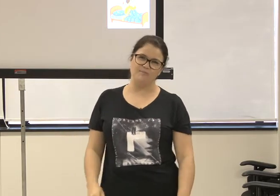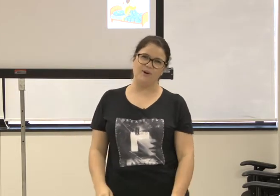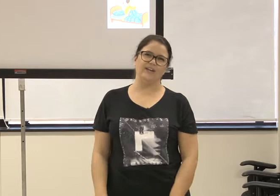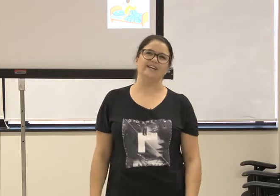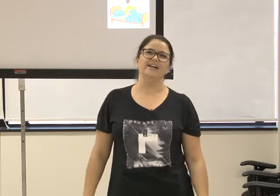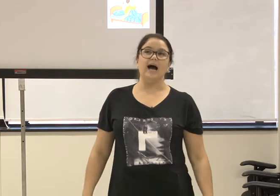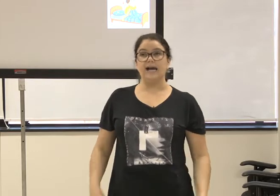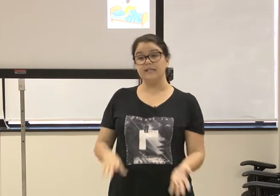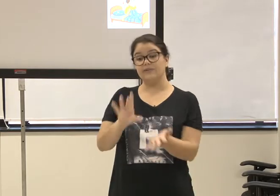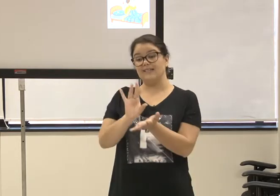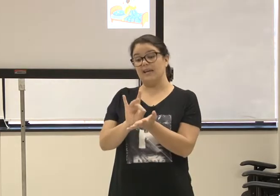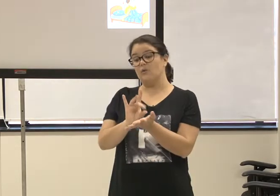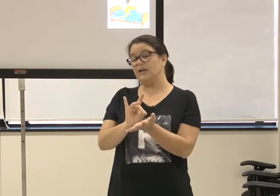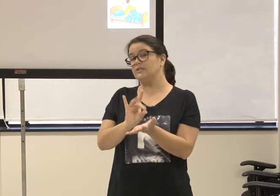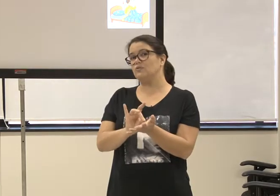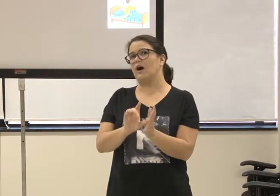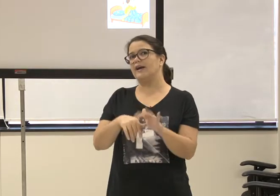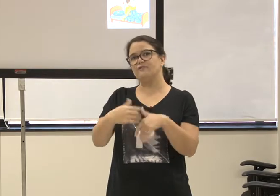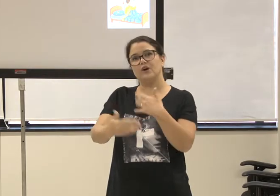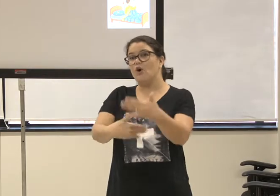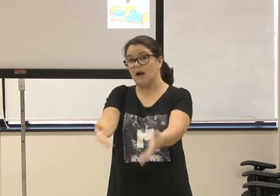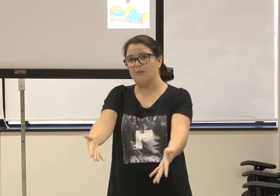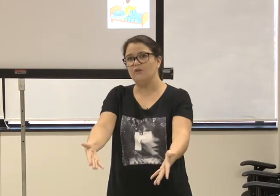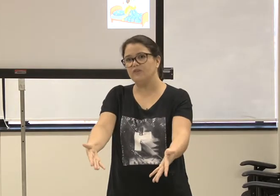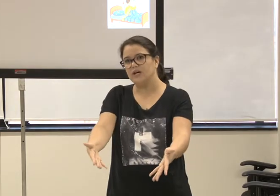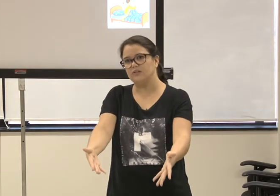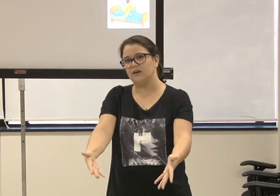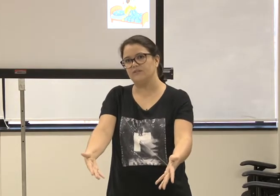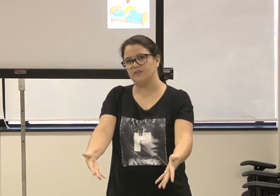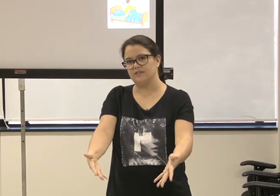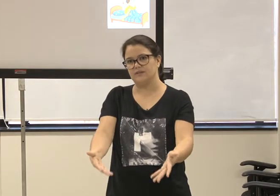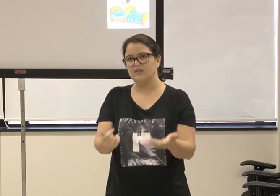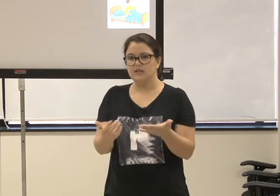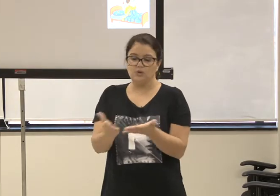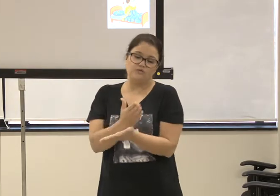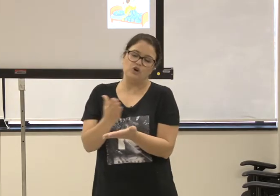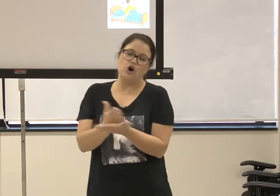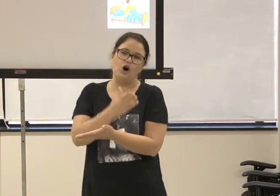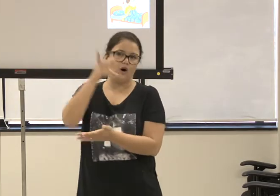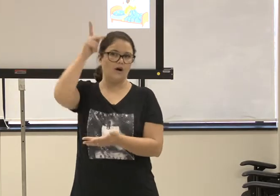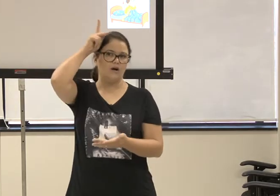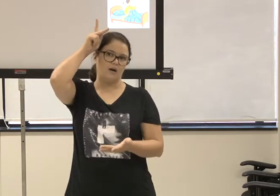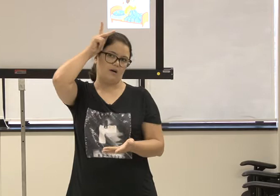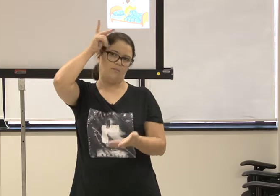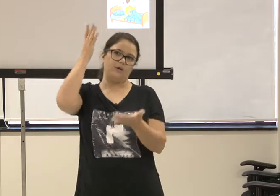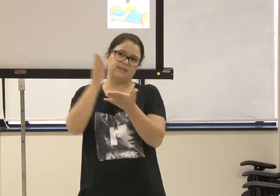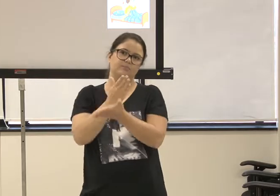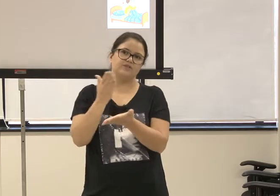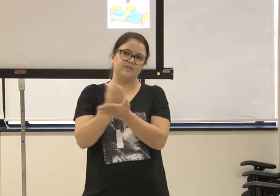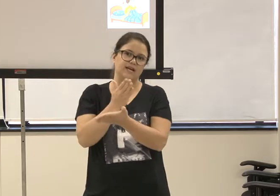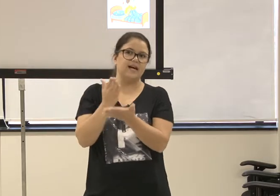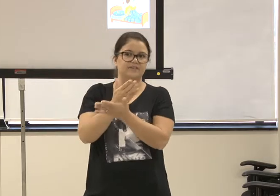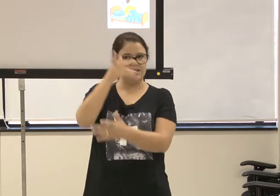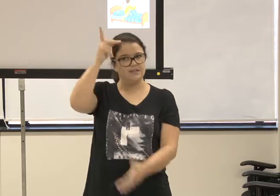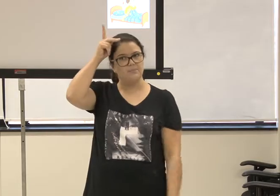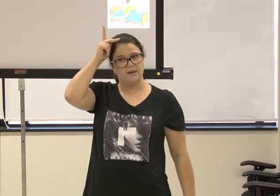Playboy. Aí eles faziam isso, aí acabou ficando a revista. Não ficou, por exemplo, podia fazer a revista